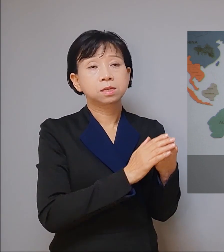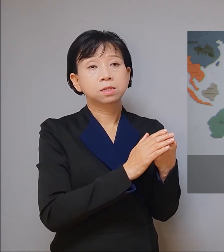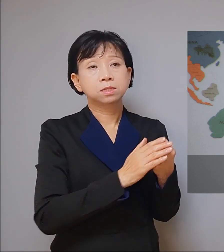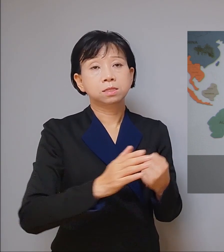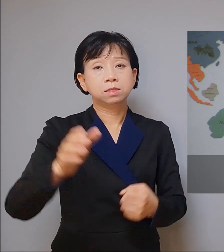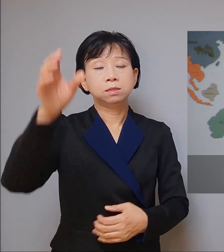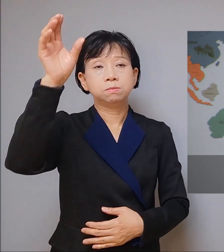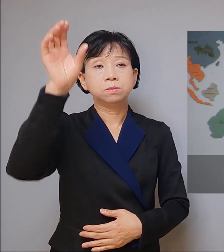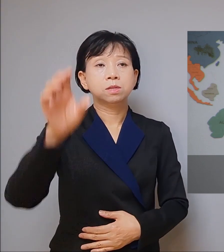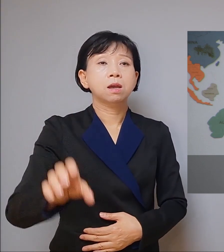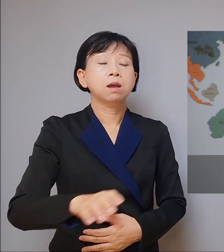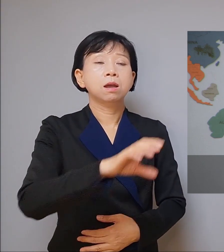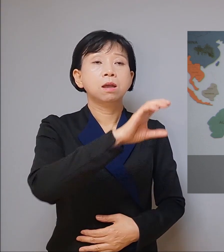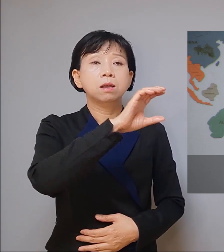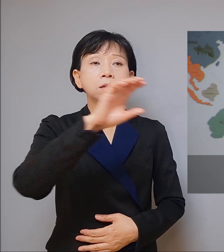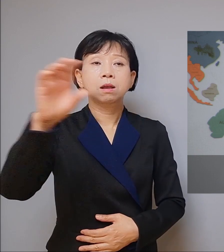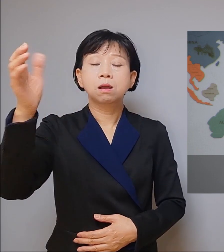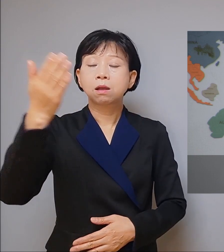되시니